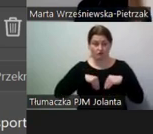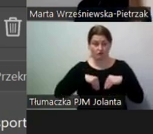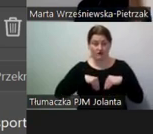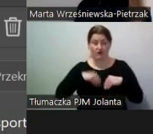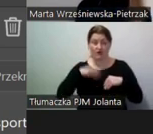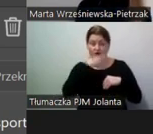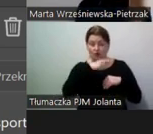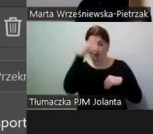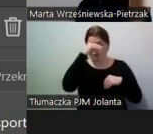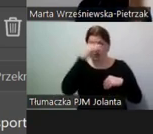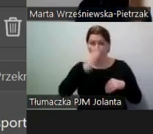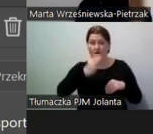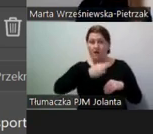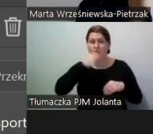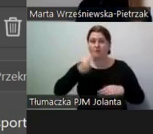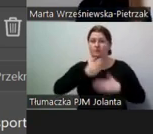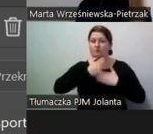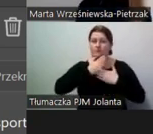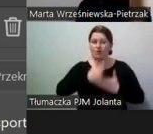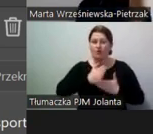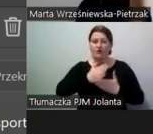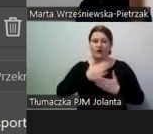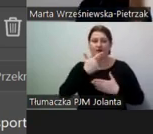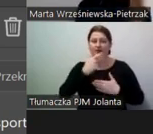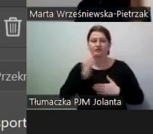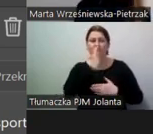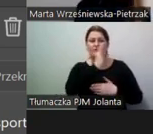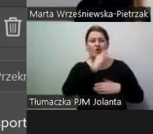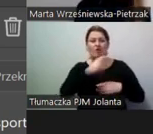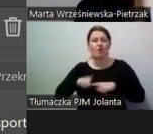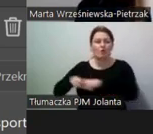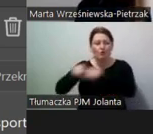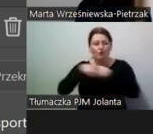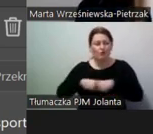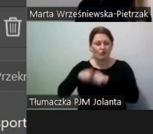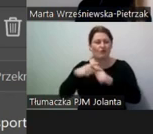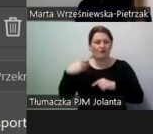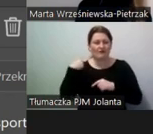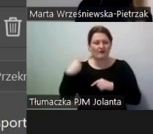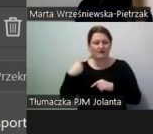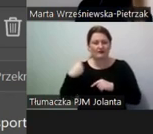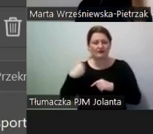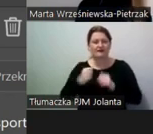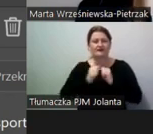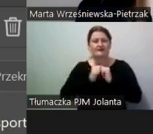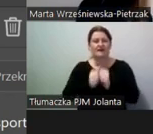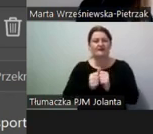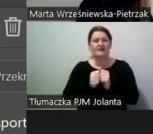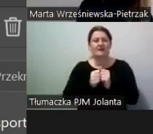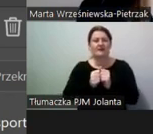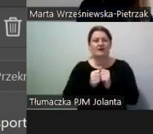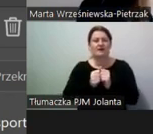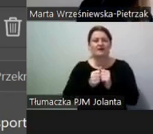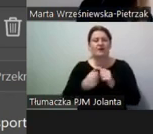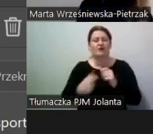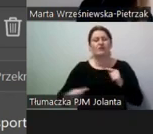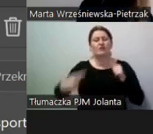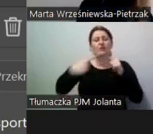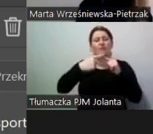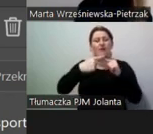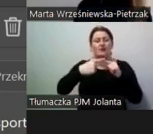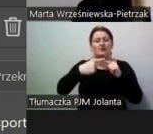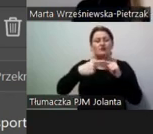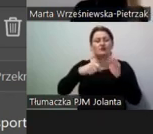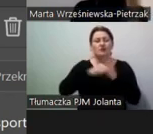uczeń lepiej radził sobie niż jego rówieśnicy z zadaniem o typie dobierz do